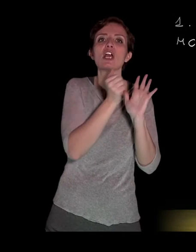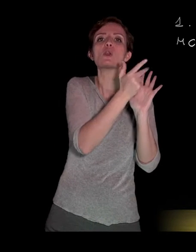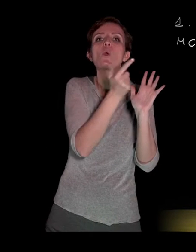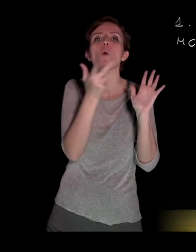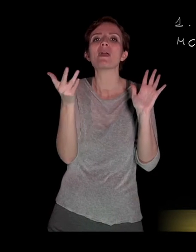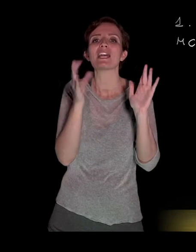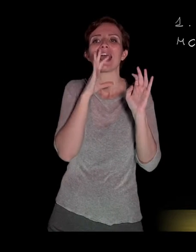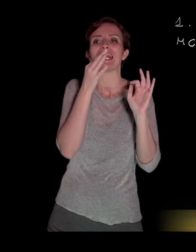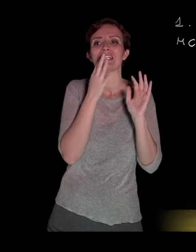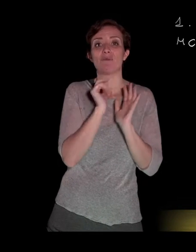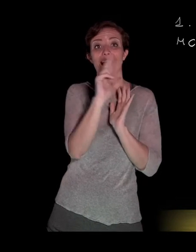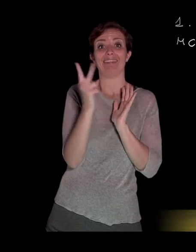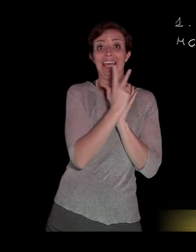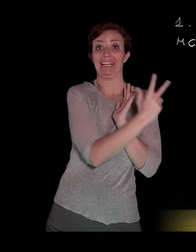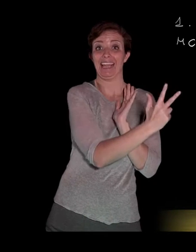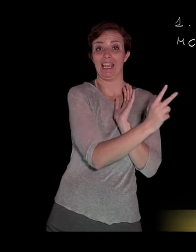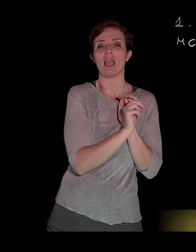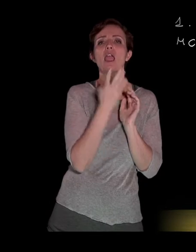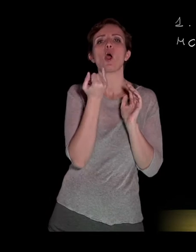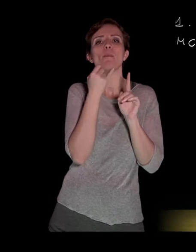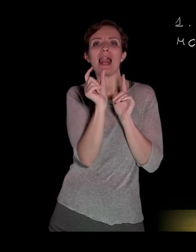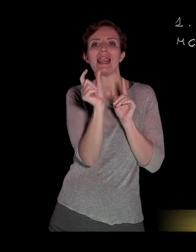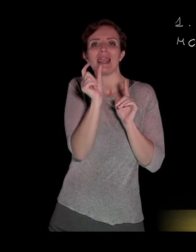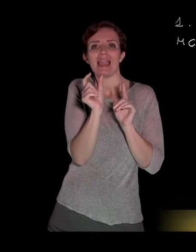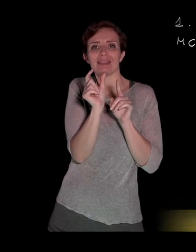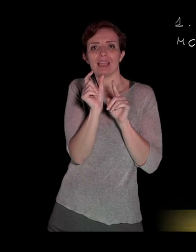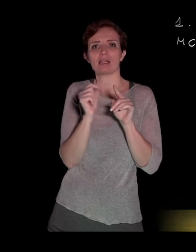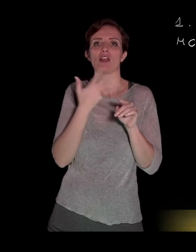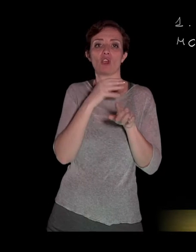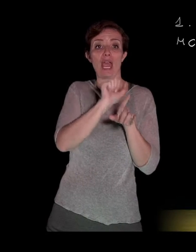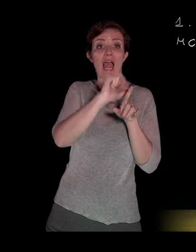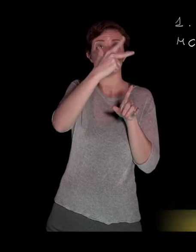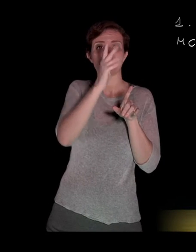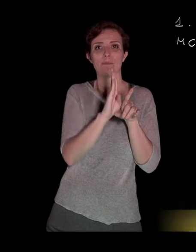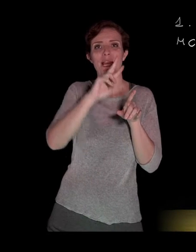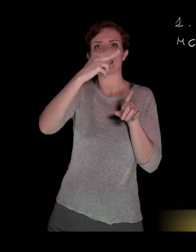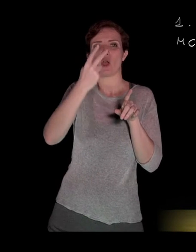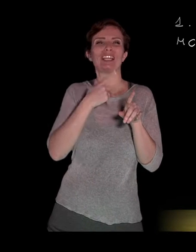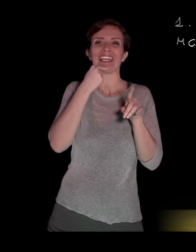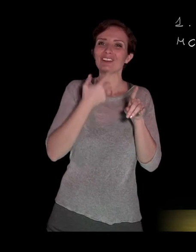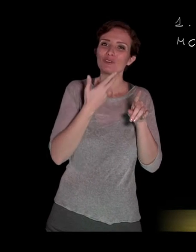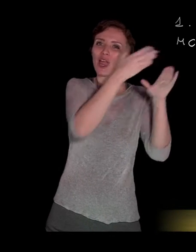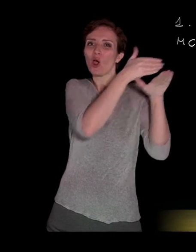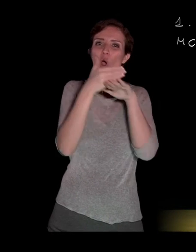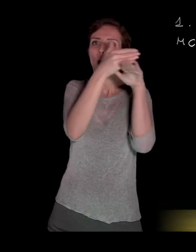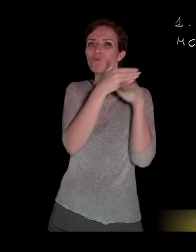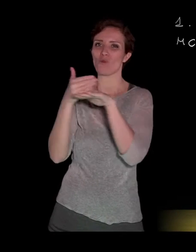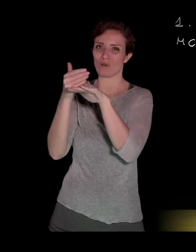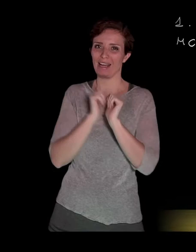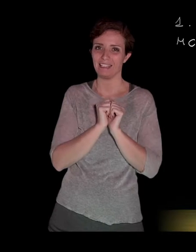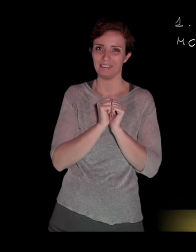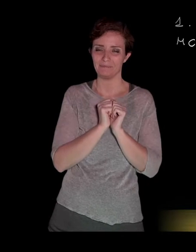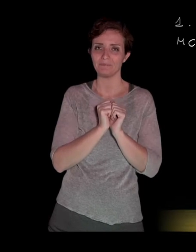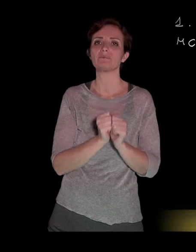Quindi come coefficiente avrà 3 e come parte letterale avrà esclusivamente all ter e B ^ 2 questo moltiplicherà